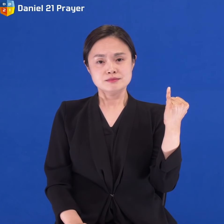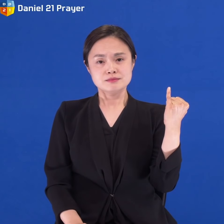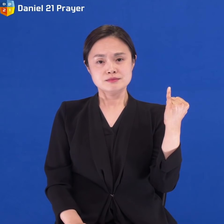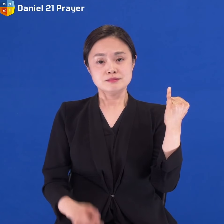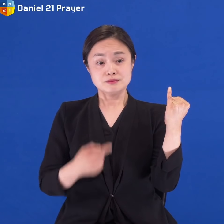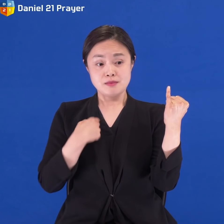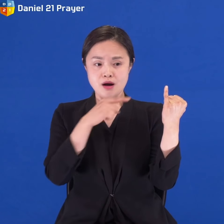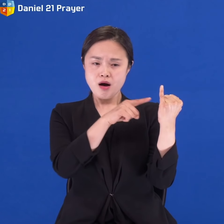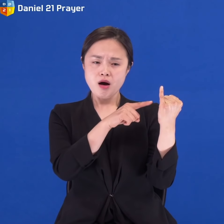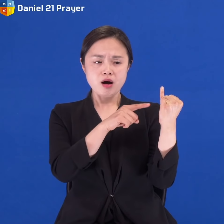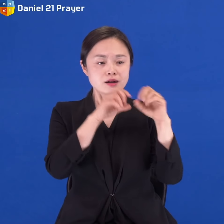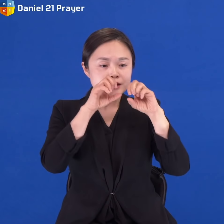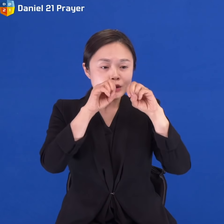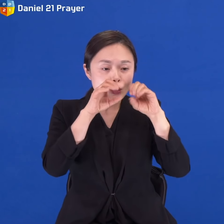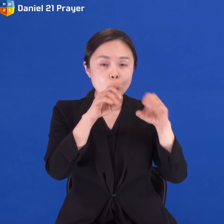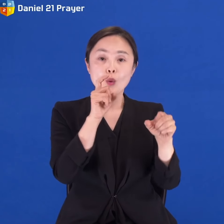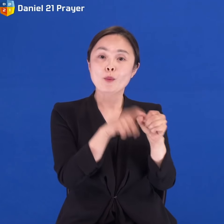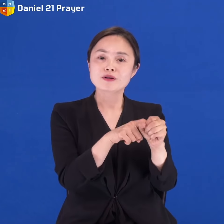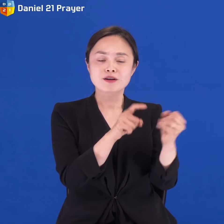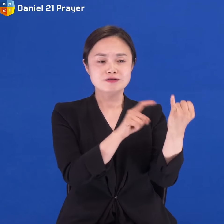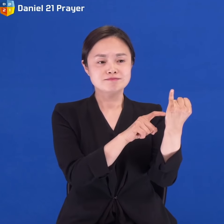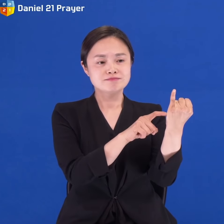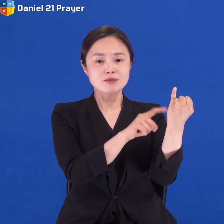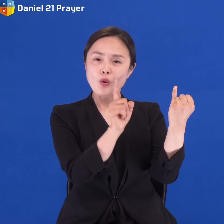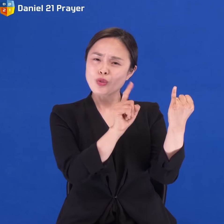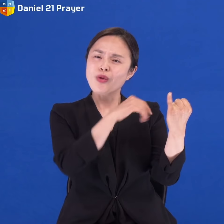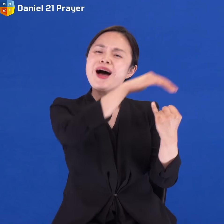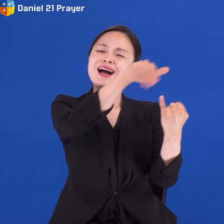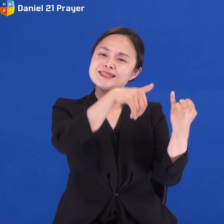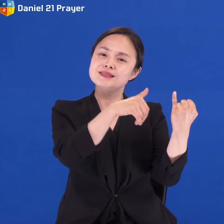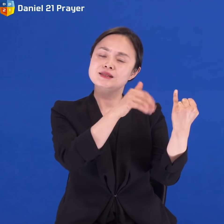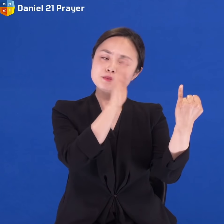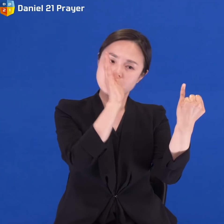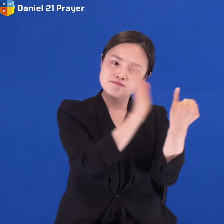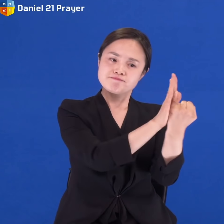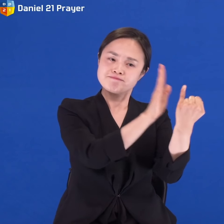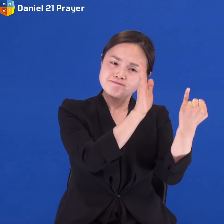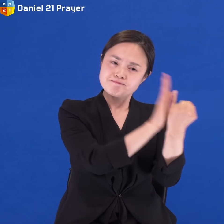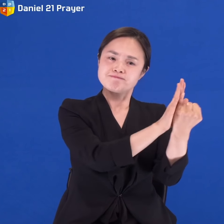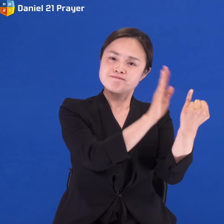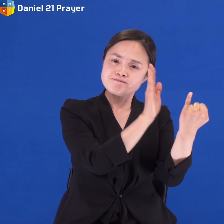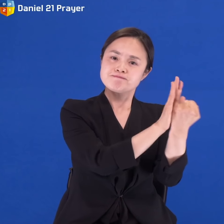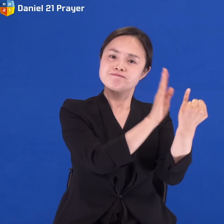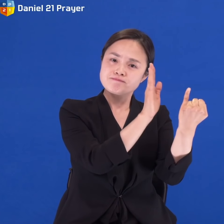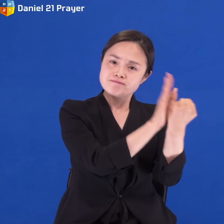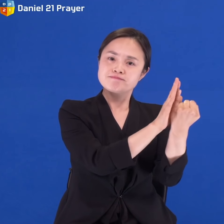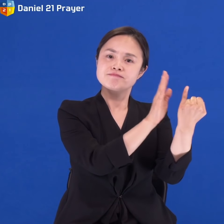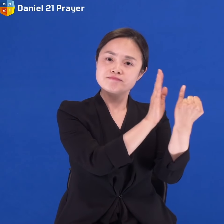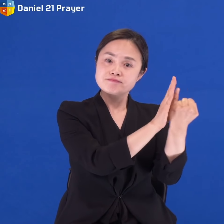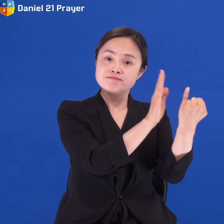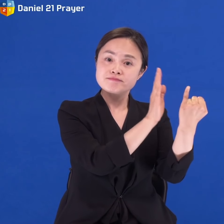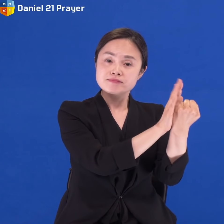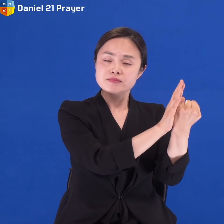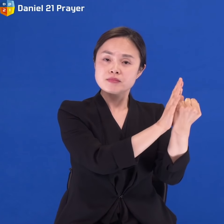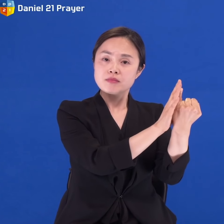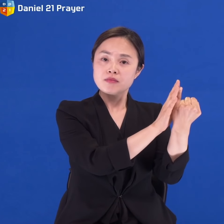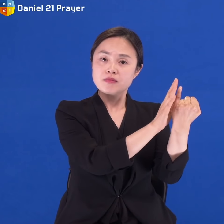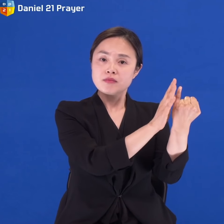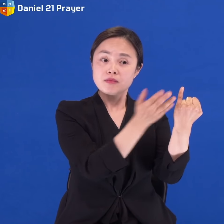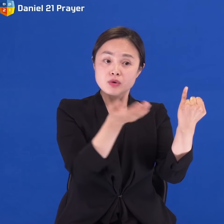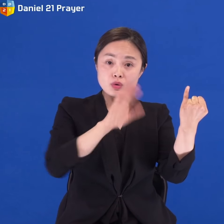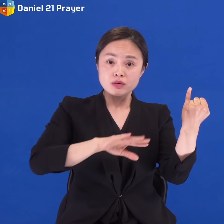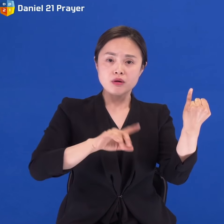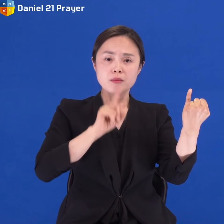도와주고 챙겨줬는데, 교수님이 나보다 더 힘들어요? 뭐 집사님이 나보다 더 힘들어? 뭐 이렇게